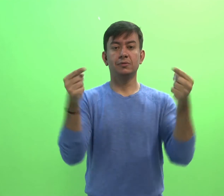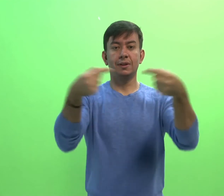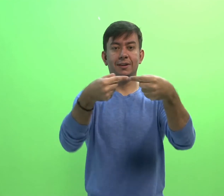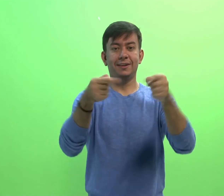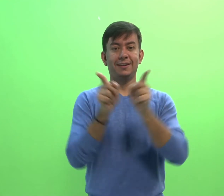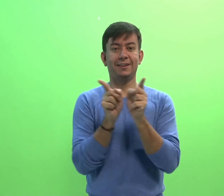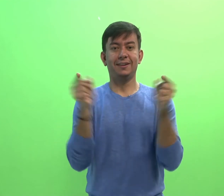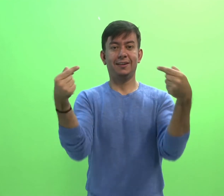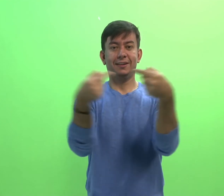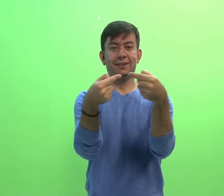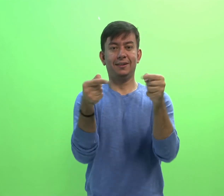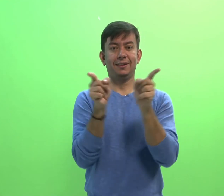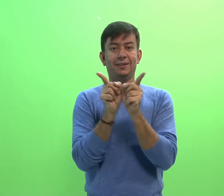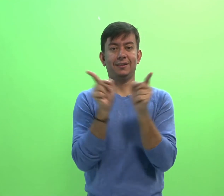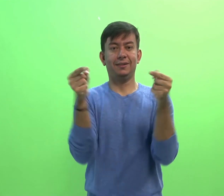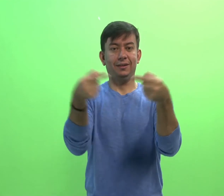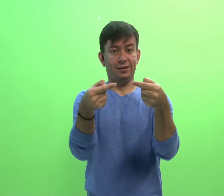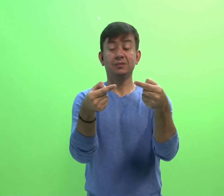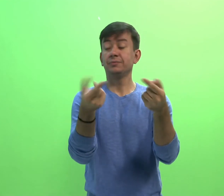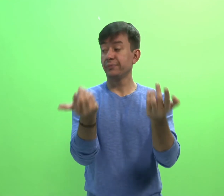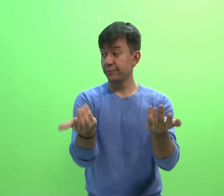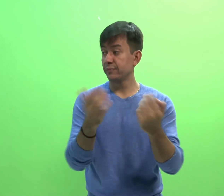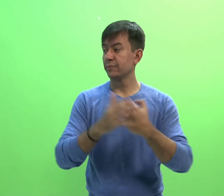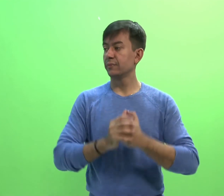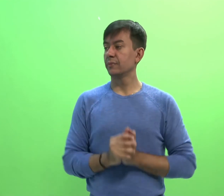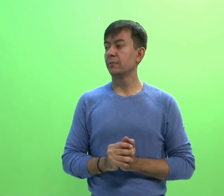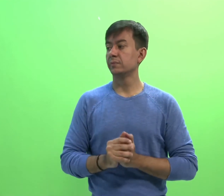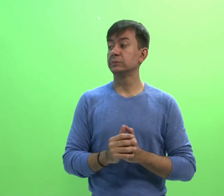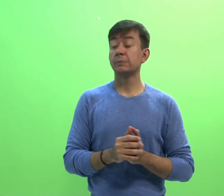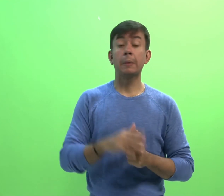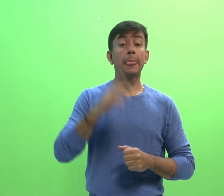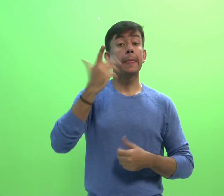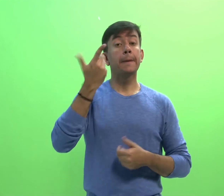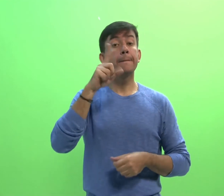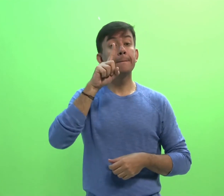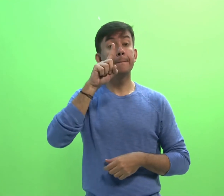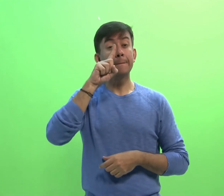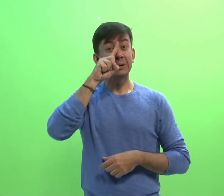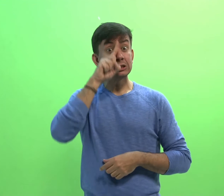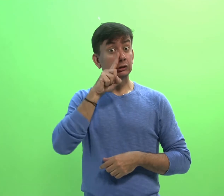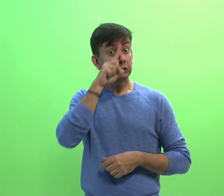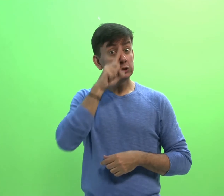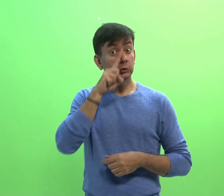família é feito um giro completo de 360 graus. Sinal para perigoso.